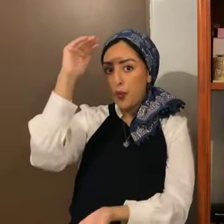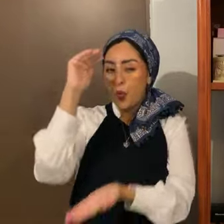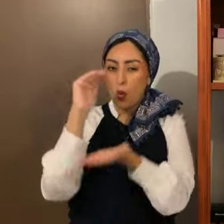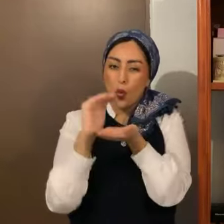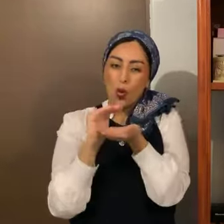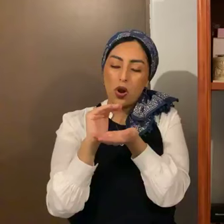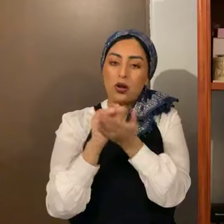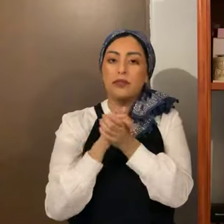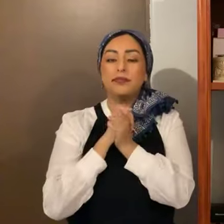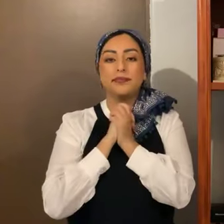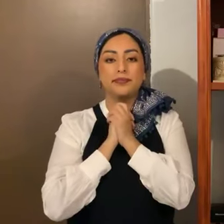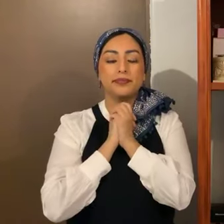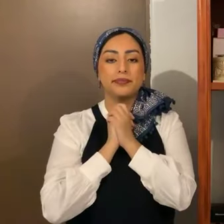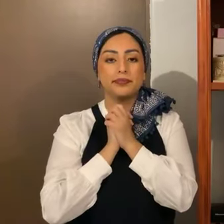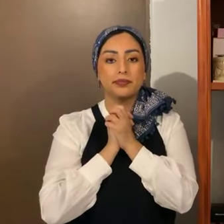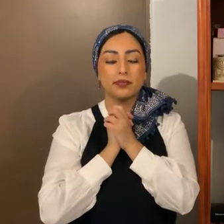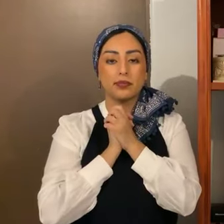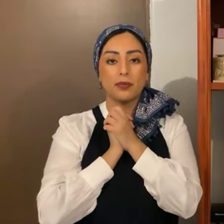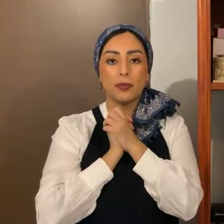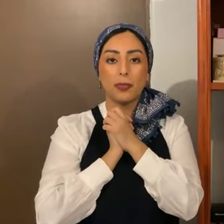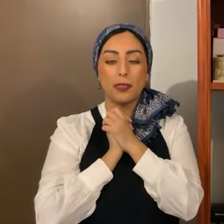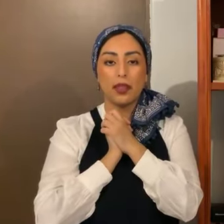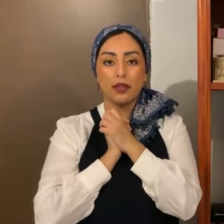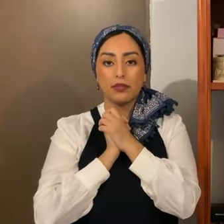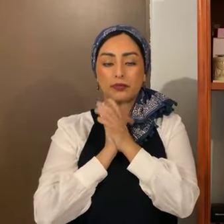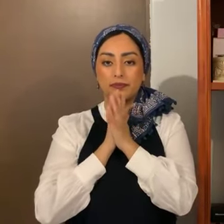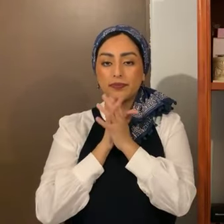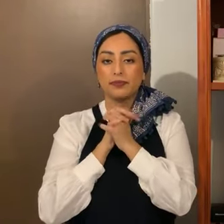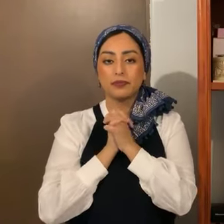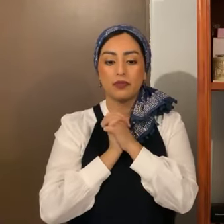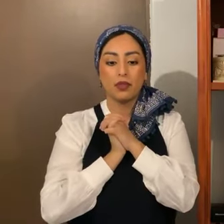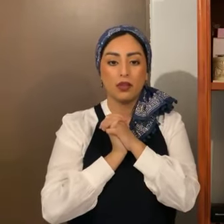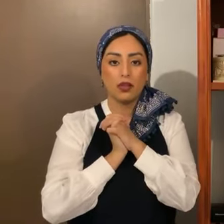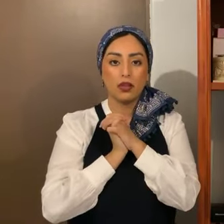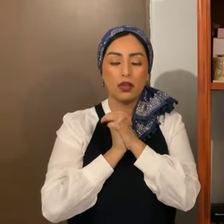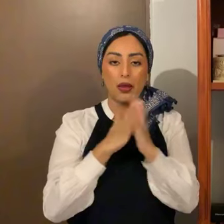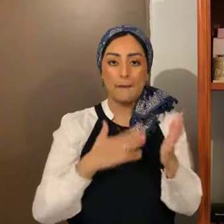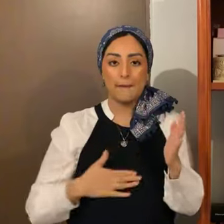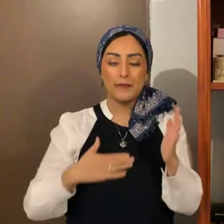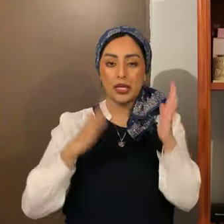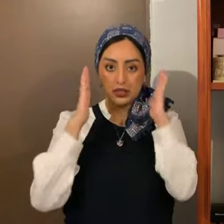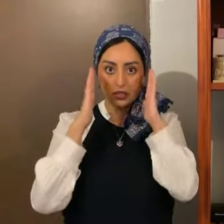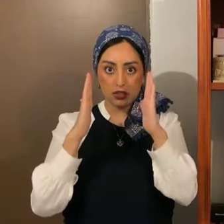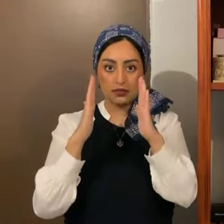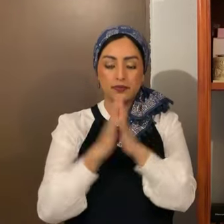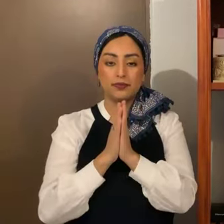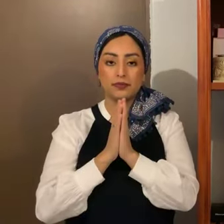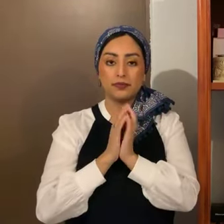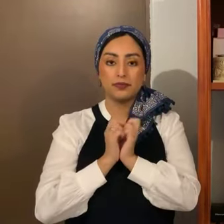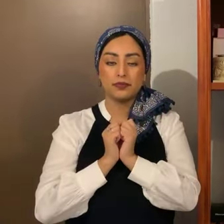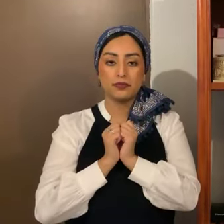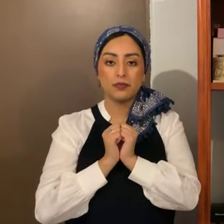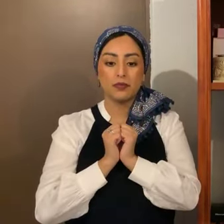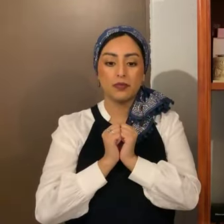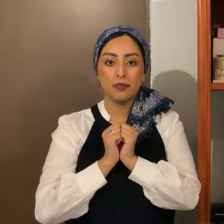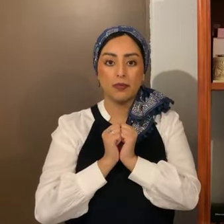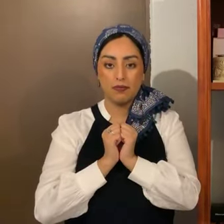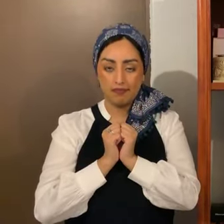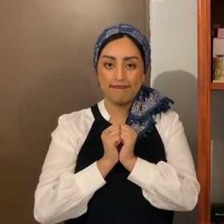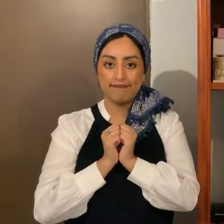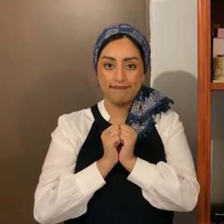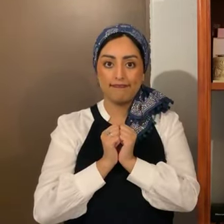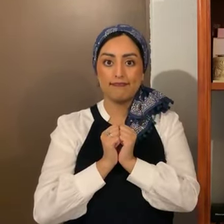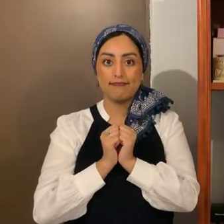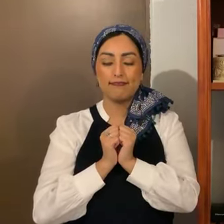está un desabastecimiento de ese tipo de medicamentos. Entonces háganme caso, por favor, ¿de acuerdo?